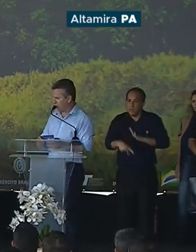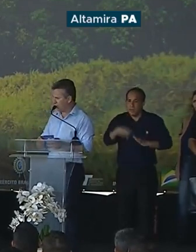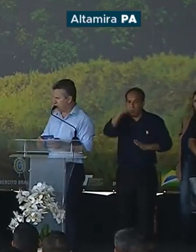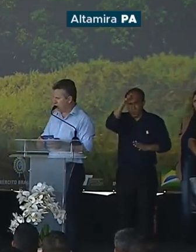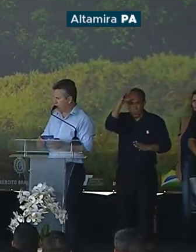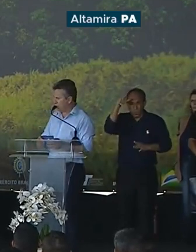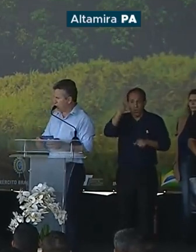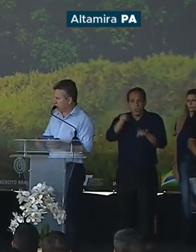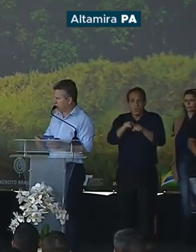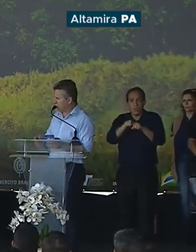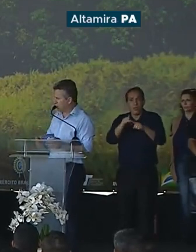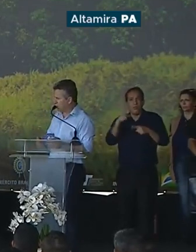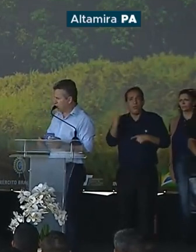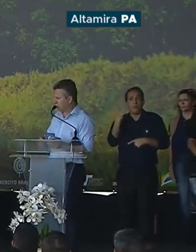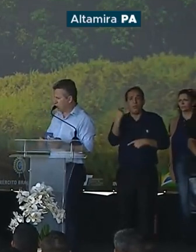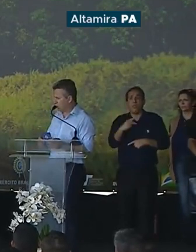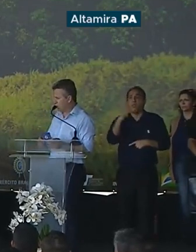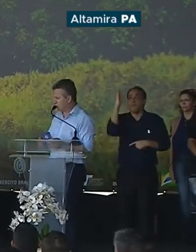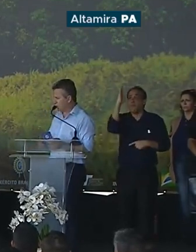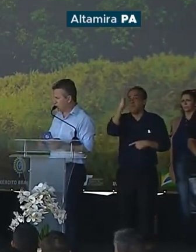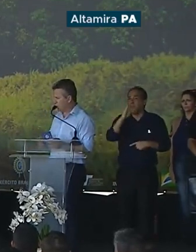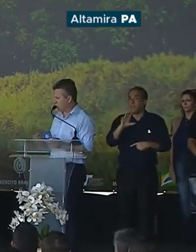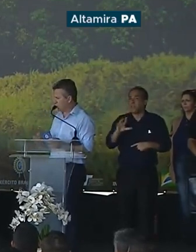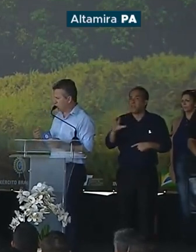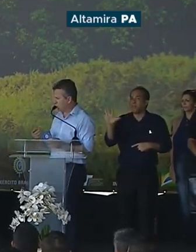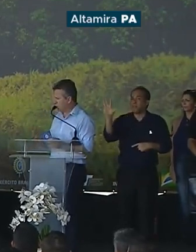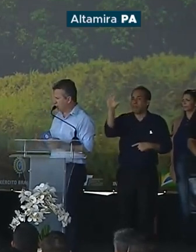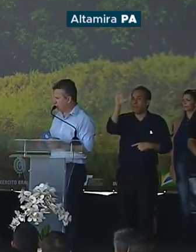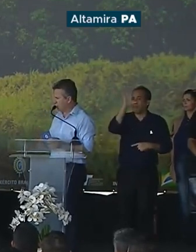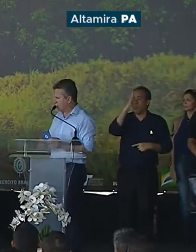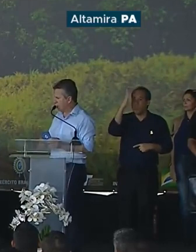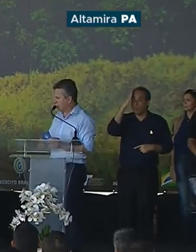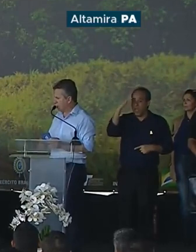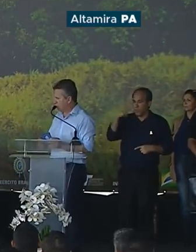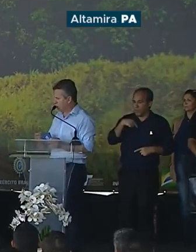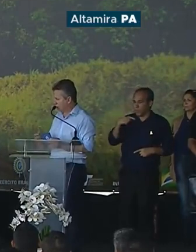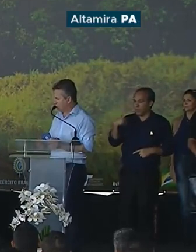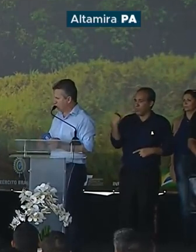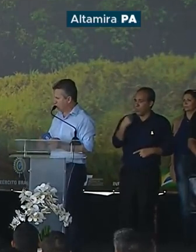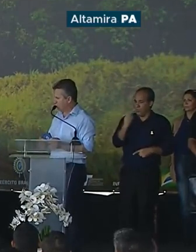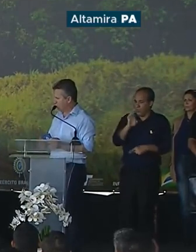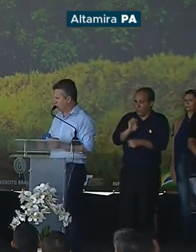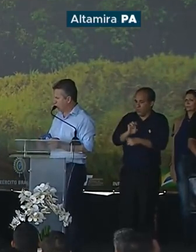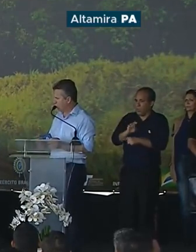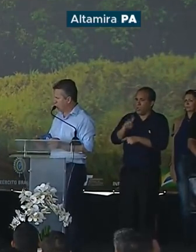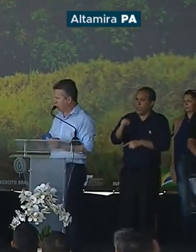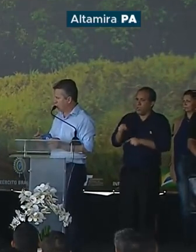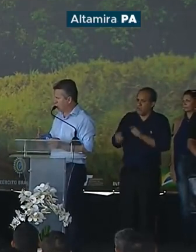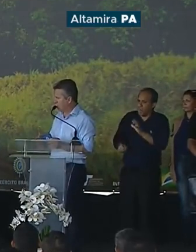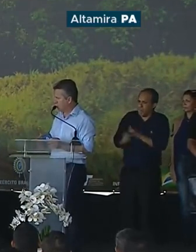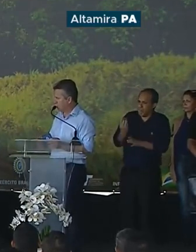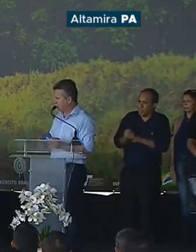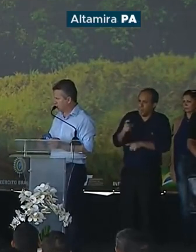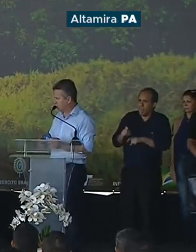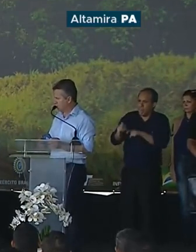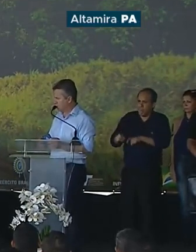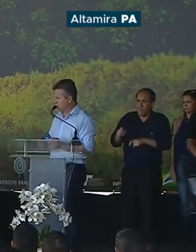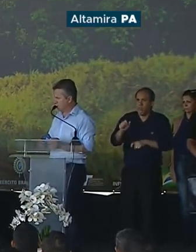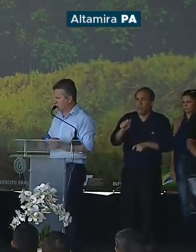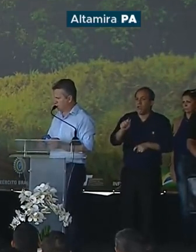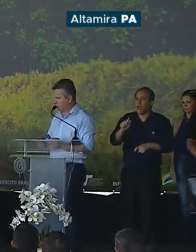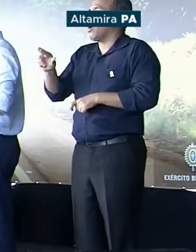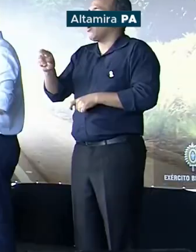Brasil. Não precisaria dizer aqui, presidente, o quanto o nosso Estado é um grande produtor do agronegócio